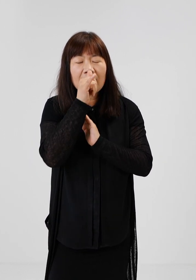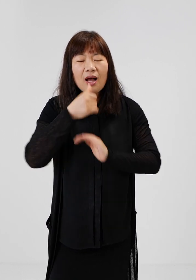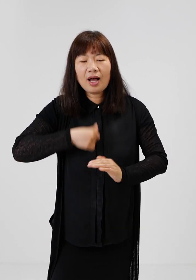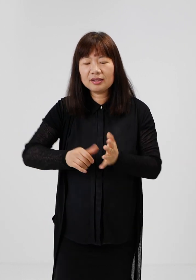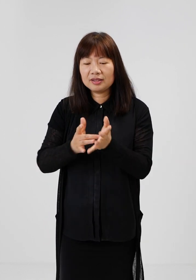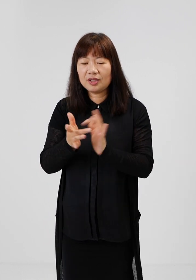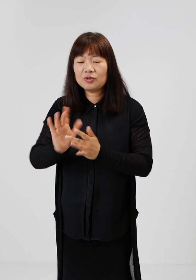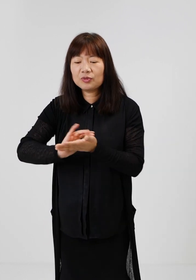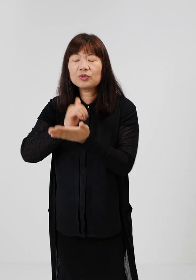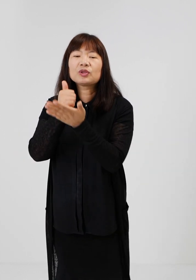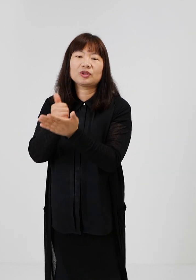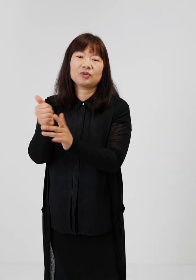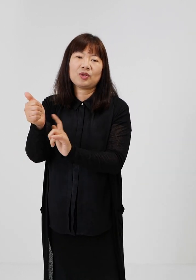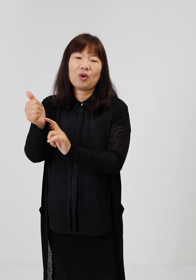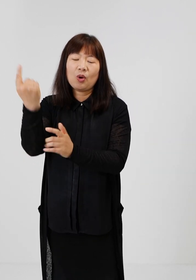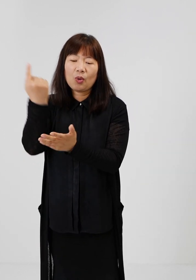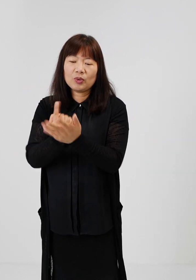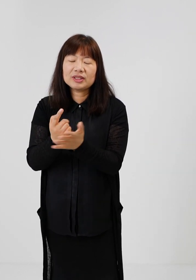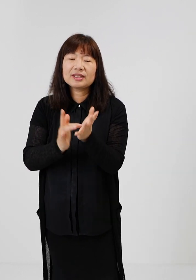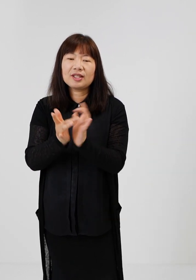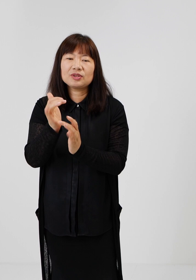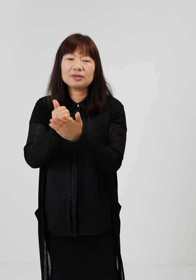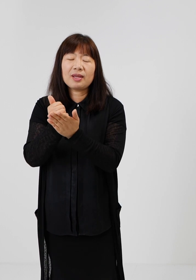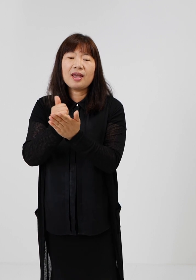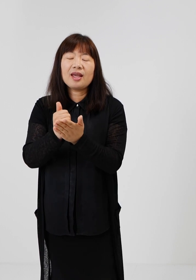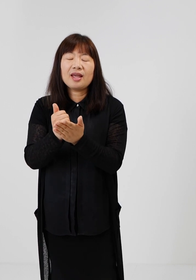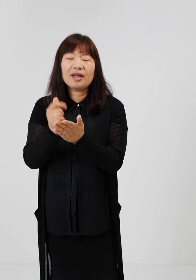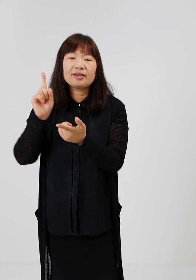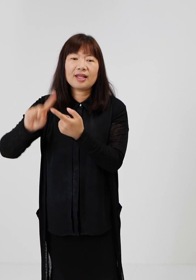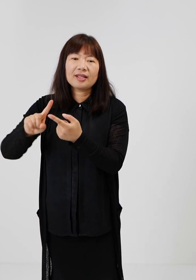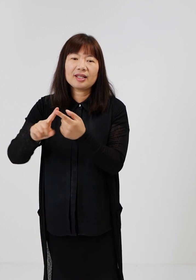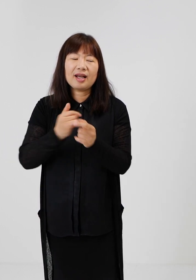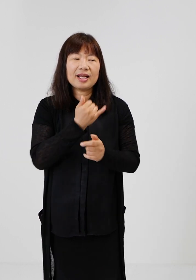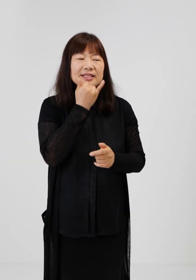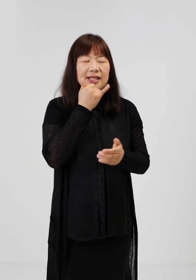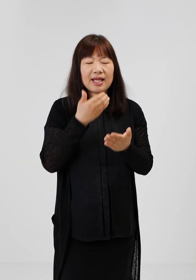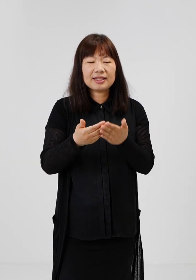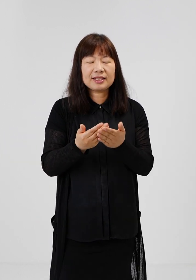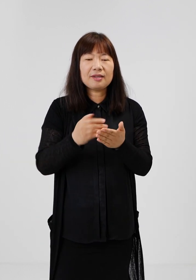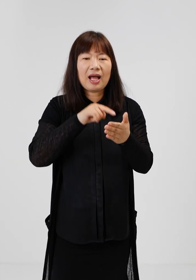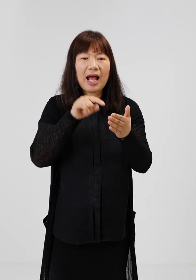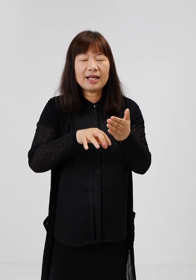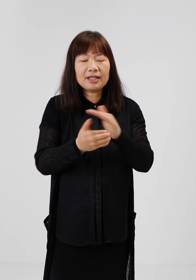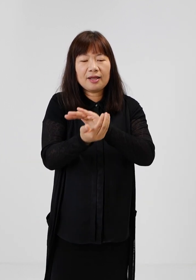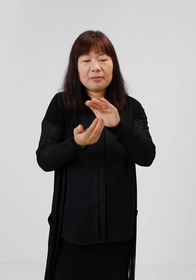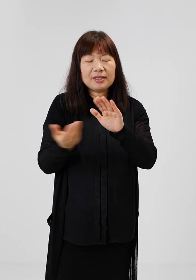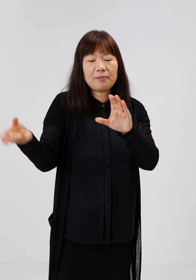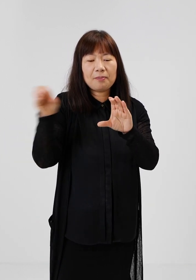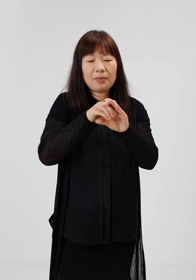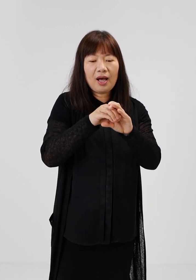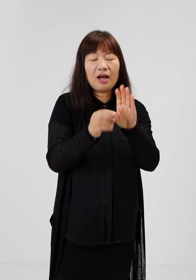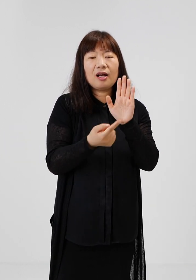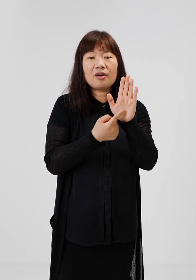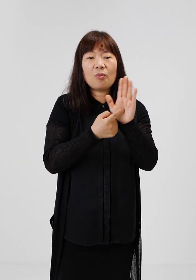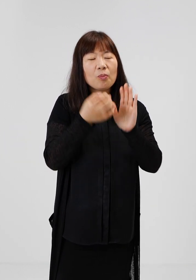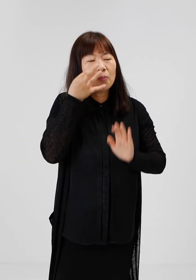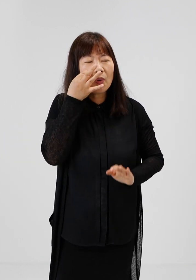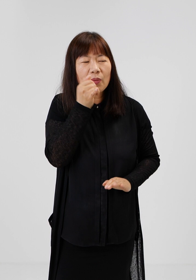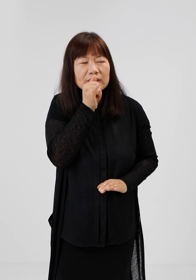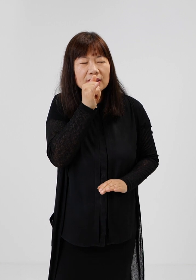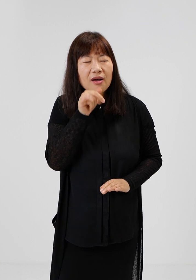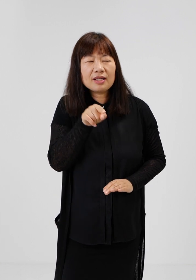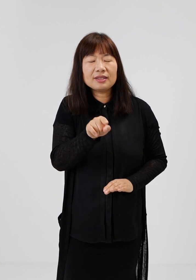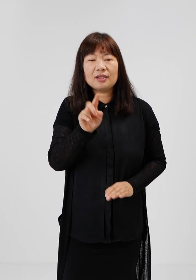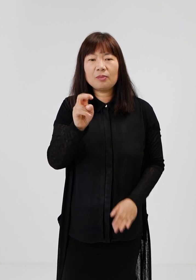예수 그리스도, 오실 그리스도를 이삭의 그림 속에 예표한 거예요. 바로